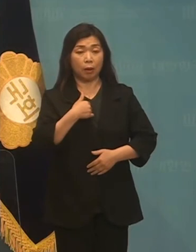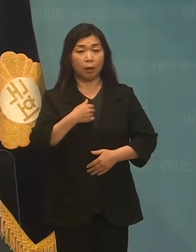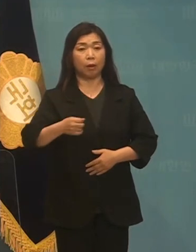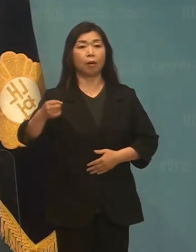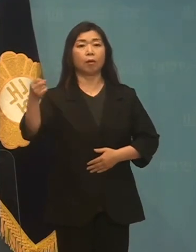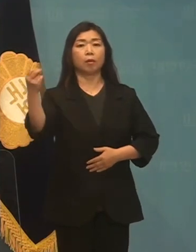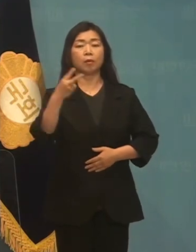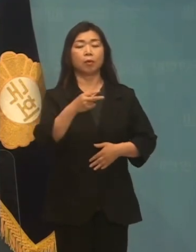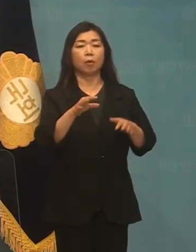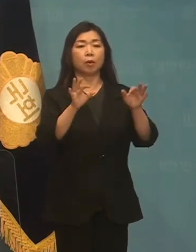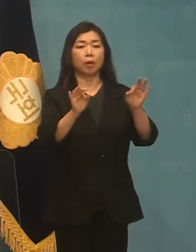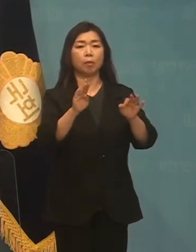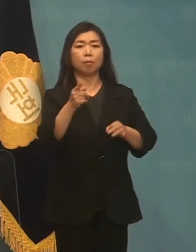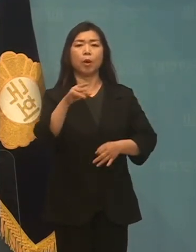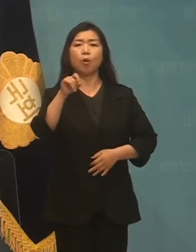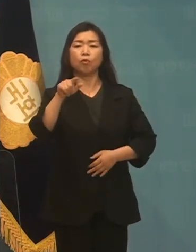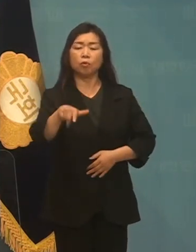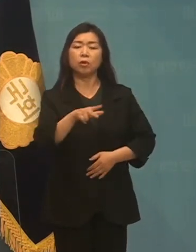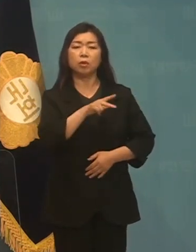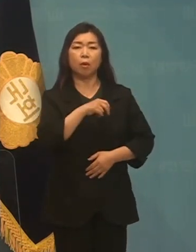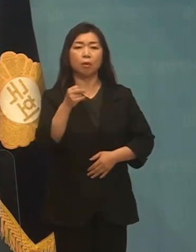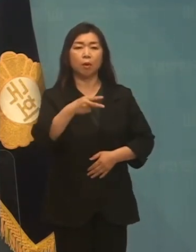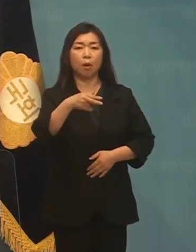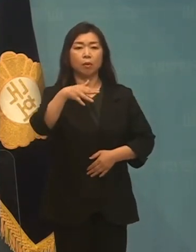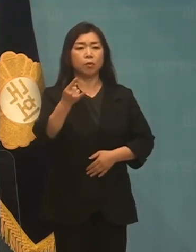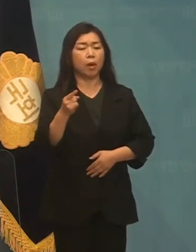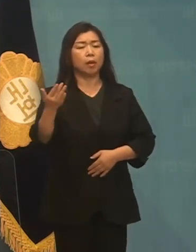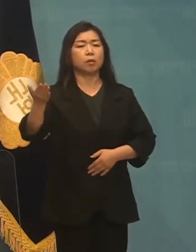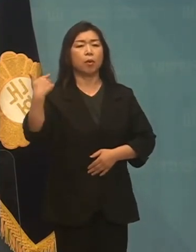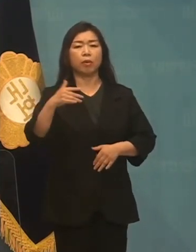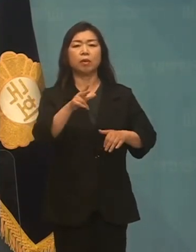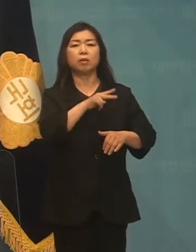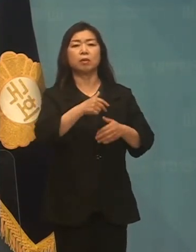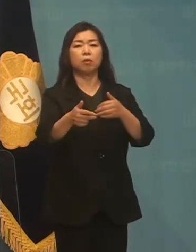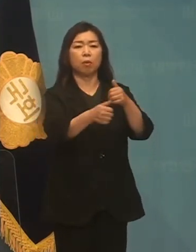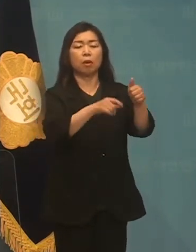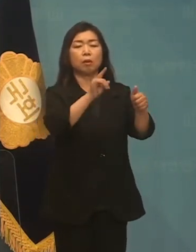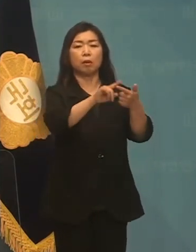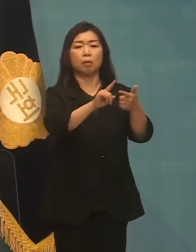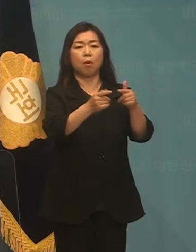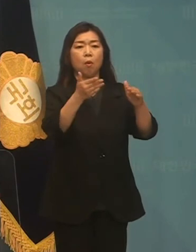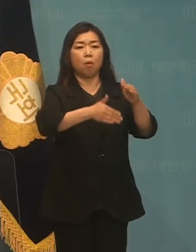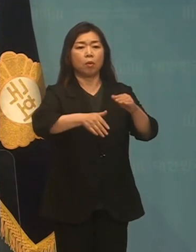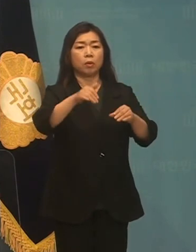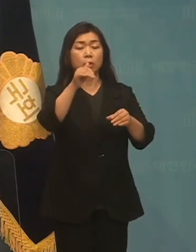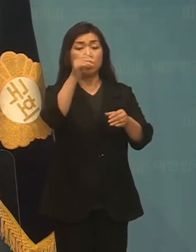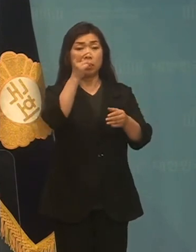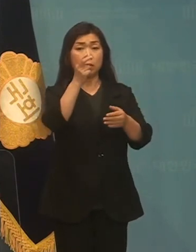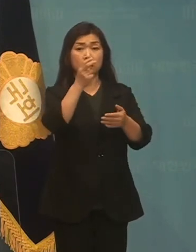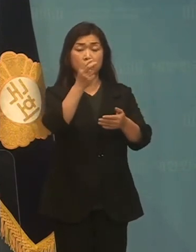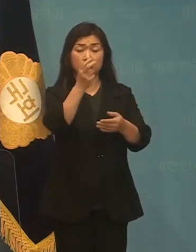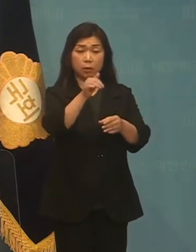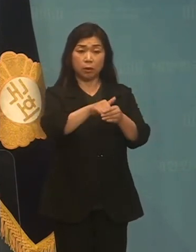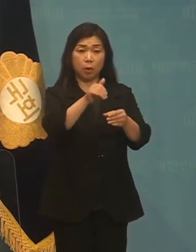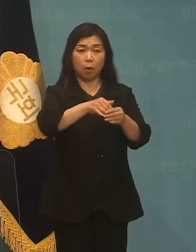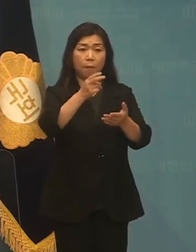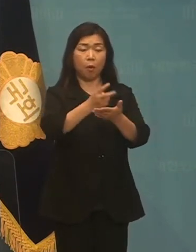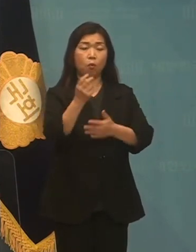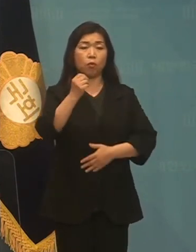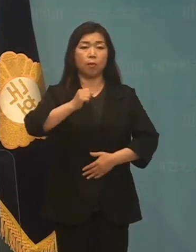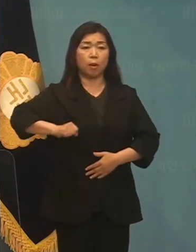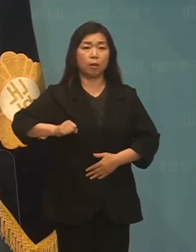그리고 김병욱 의원 그리고 최민희 전 의원을 공직선거법 위반 등의